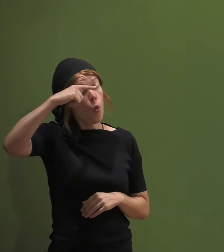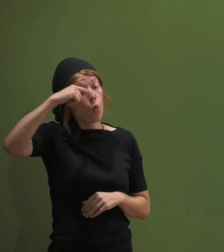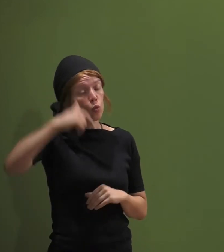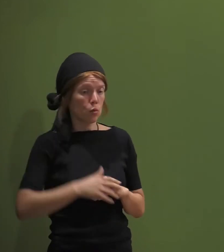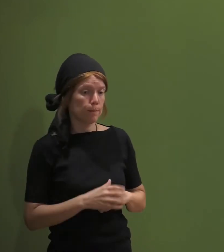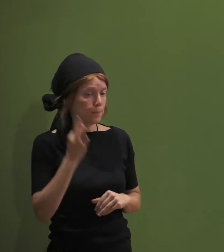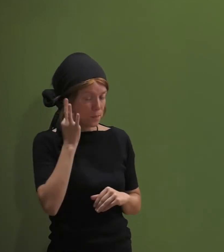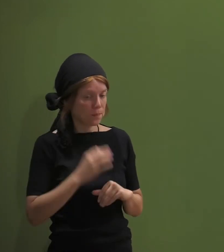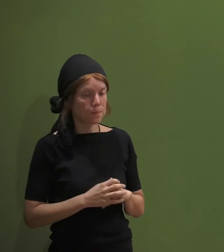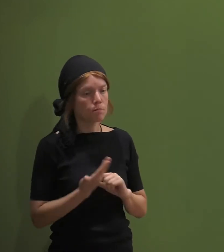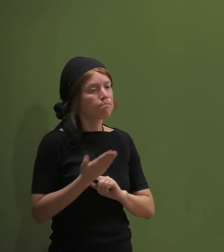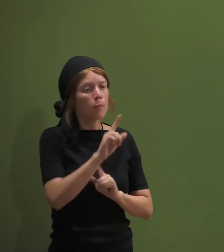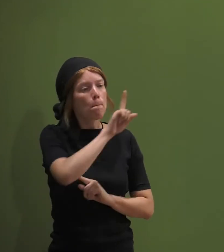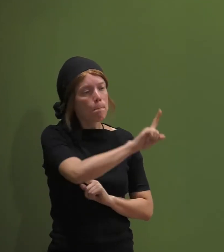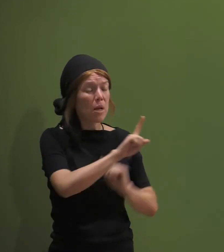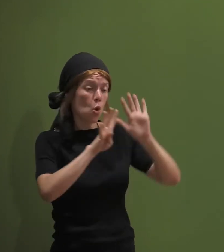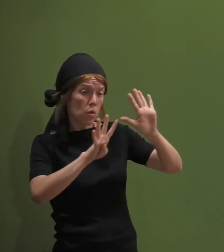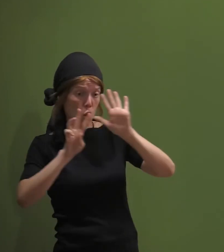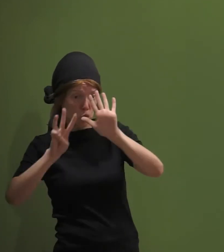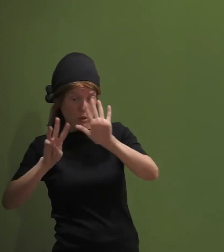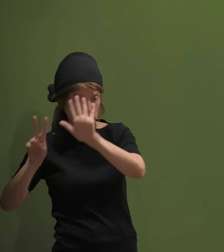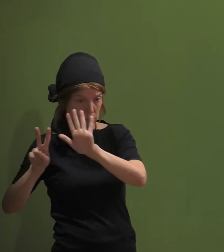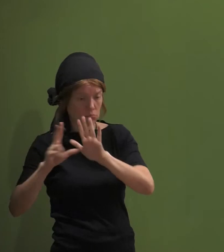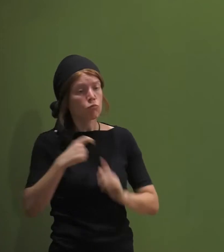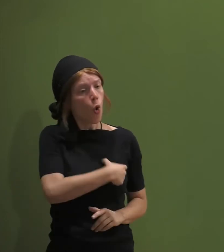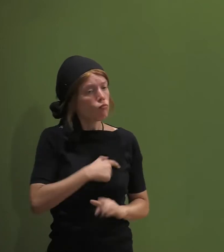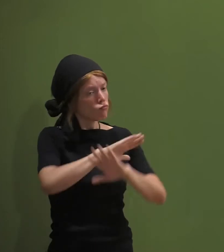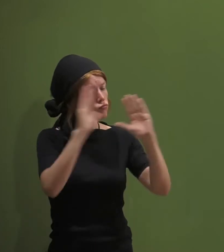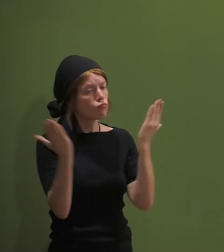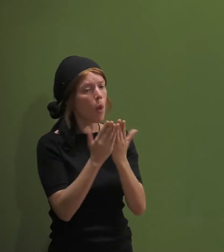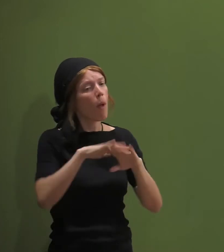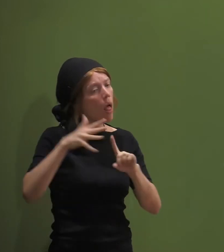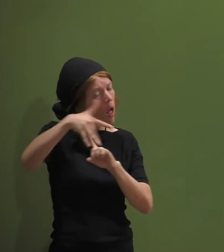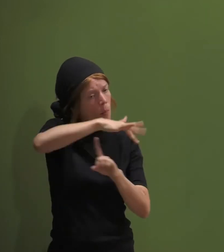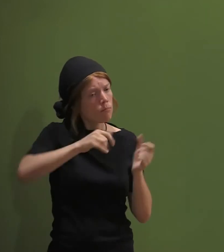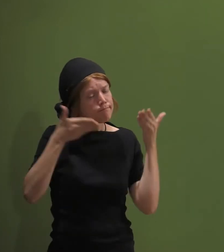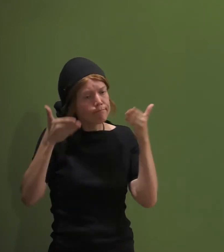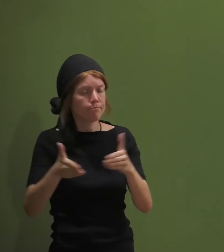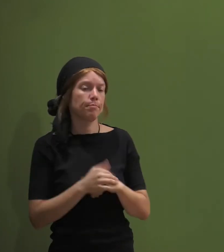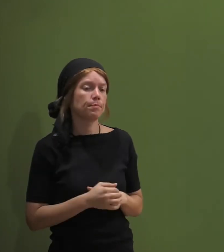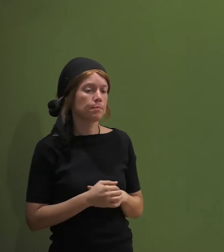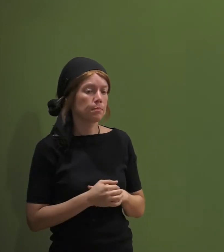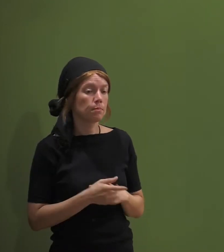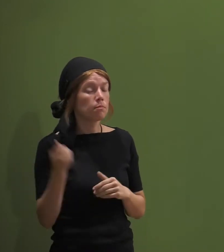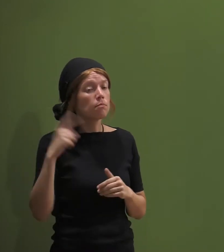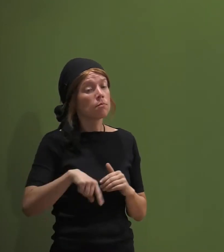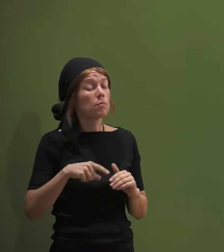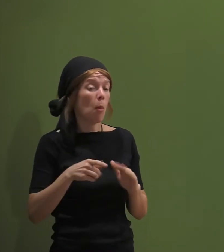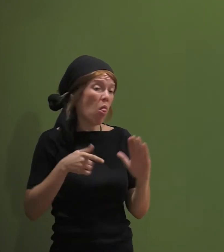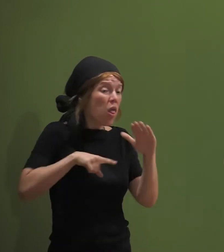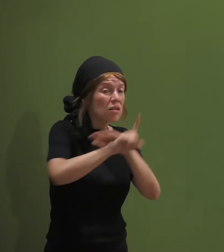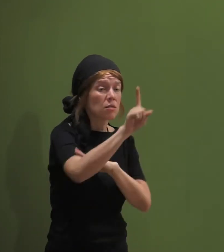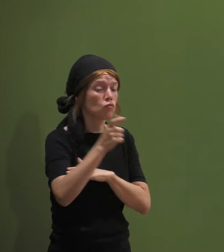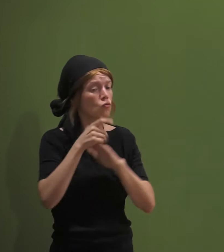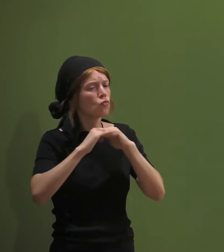Brundtland. Se presentó en 1987 por la Comisión Mundial para el Medio Ambiente y el Desarrollo de la ONU y definió el desarrollo sostenible